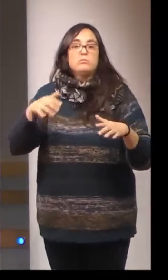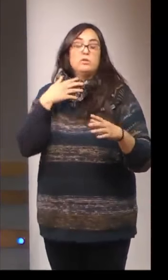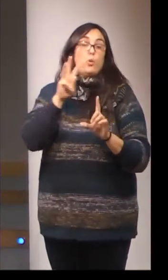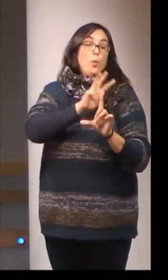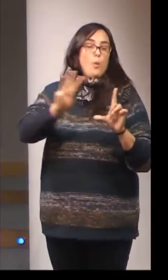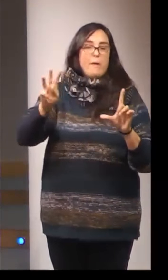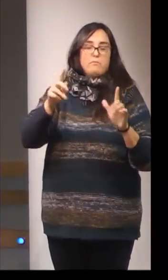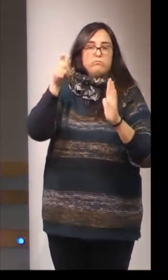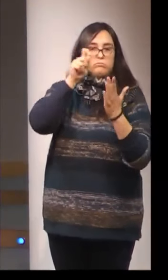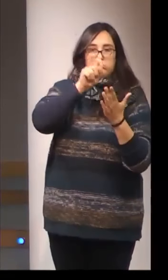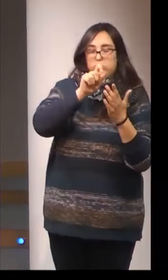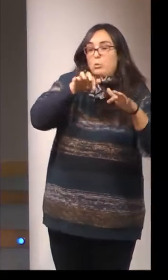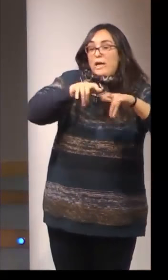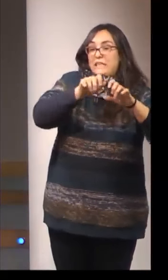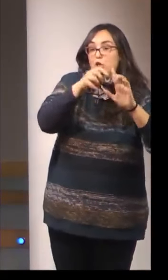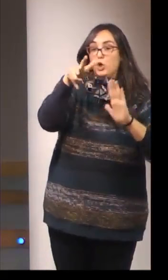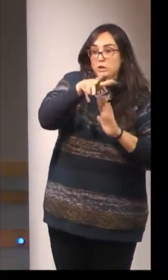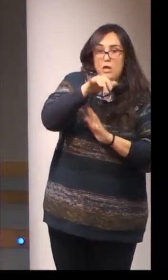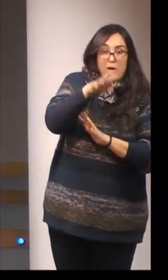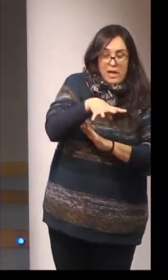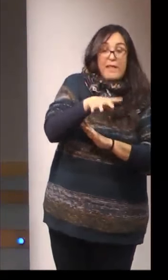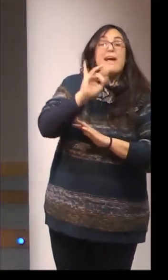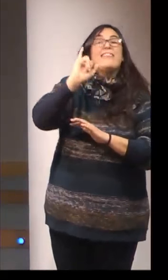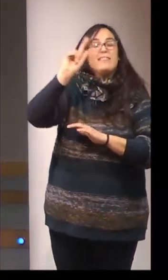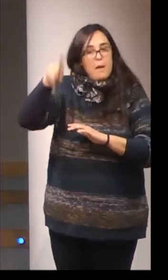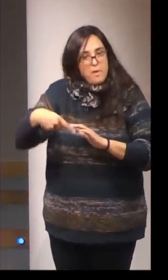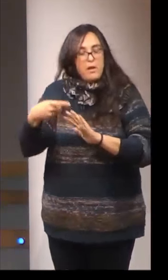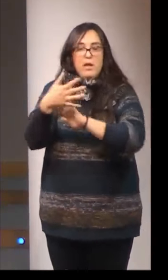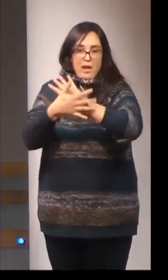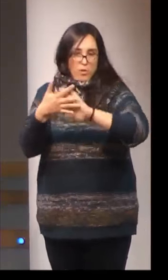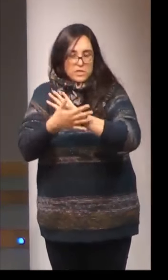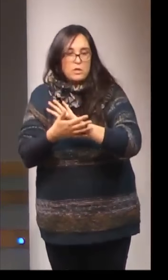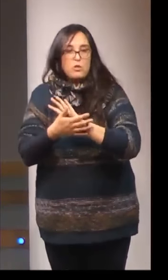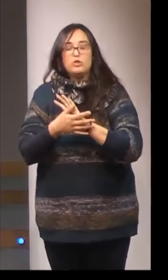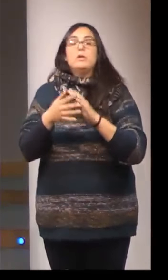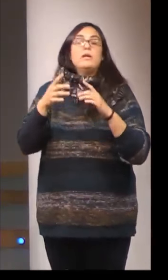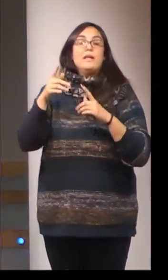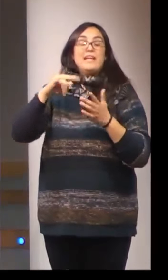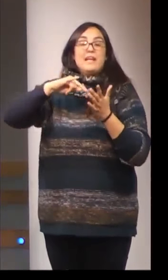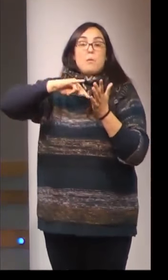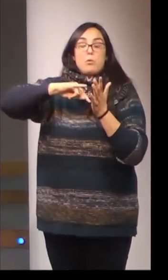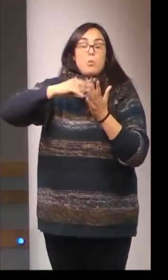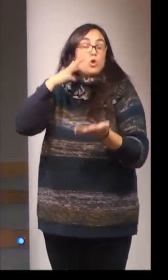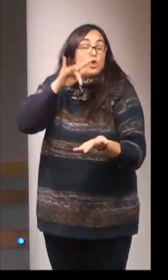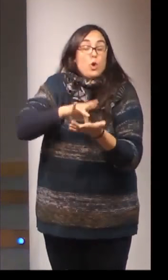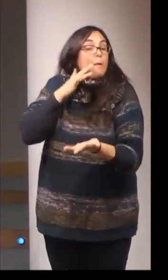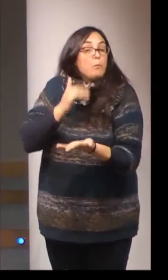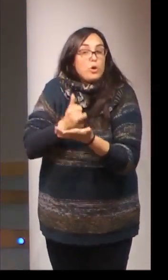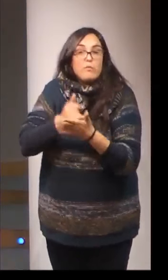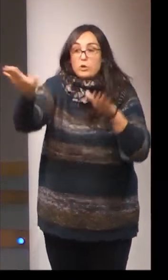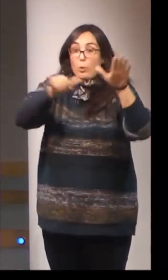difusión del mismo es muy importante a través de la página web. Lo mismo, en texto escrito, pero también en lengua de signos.